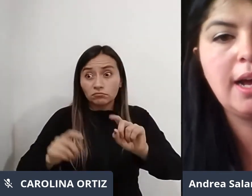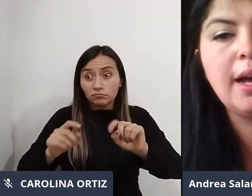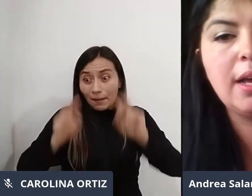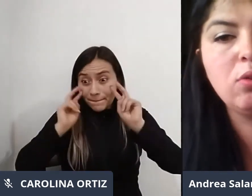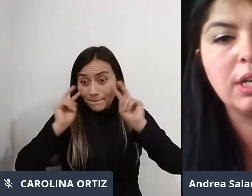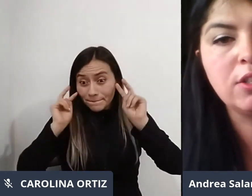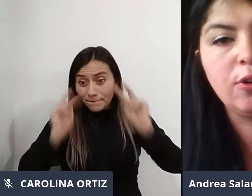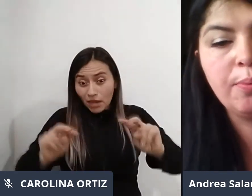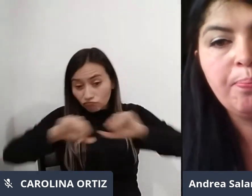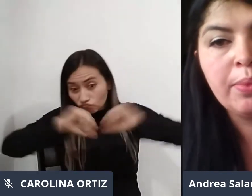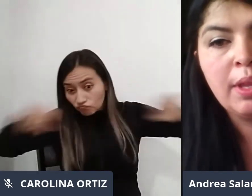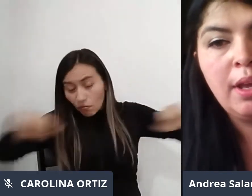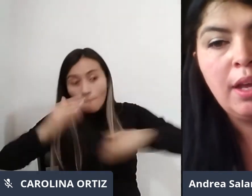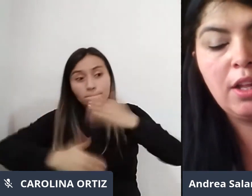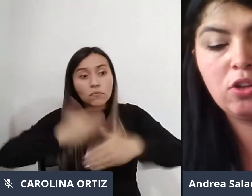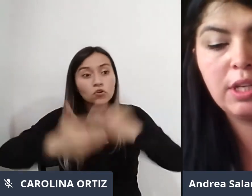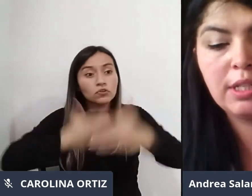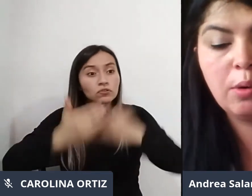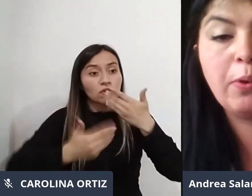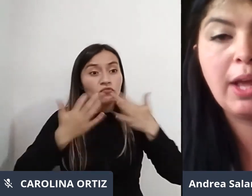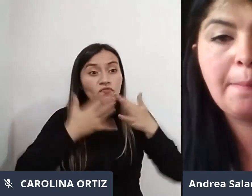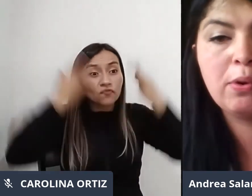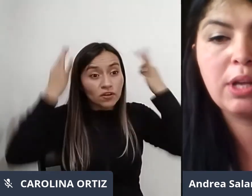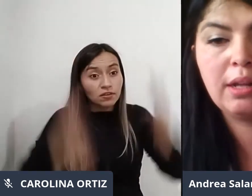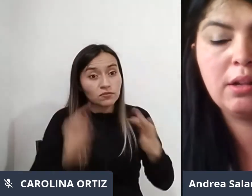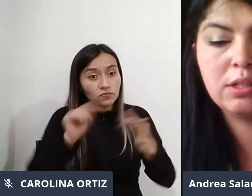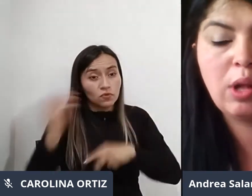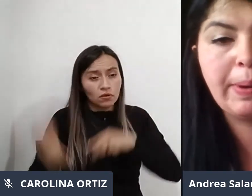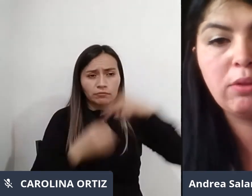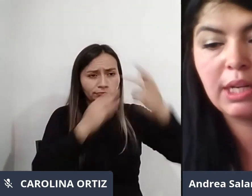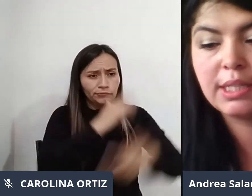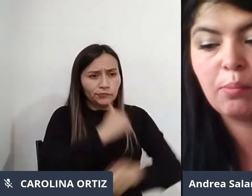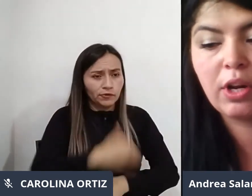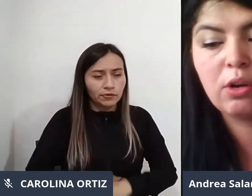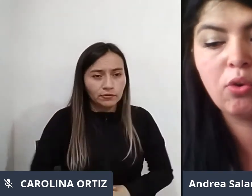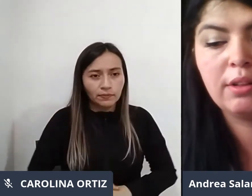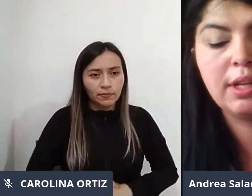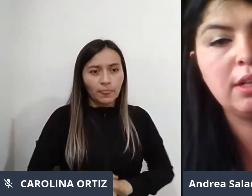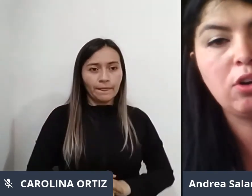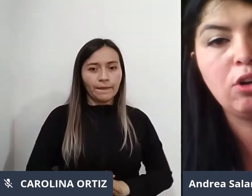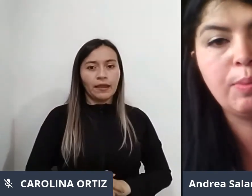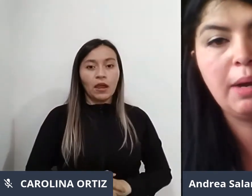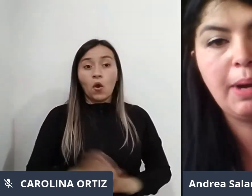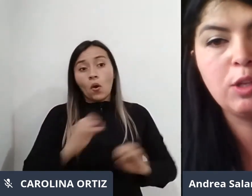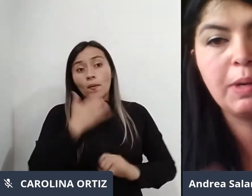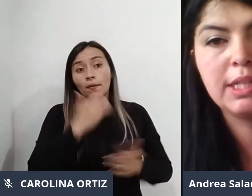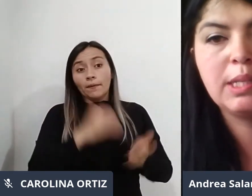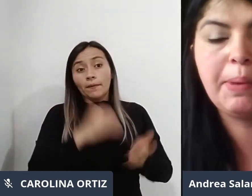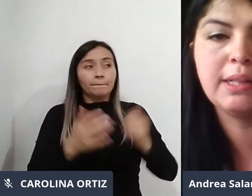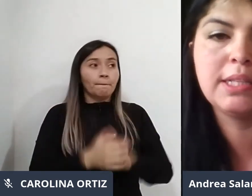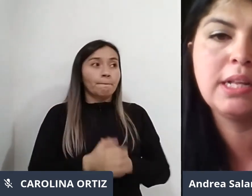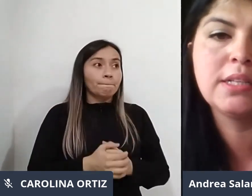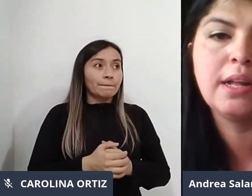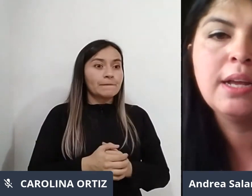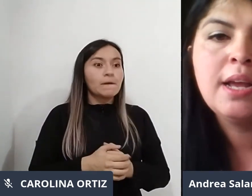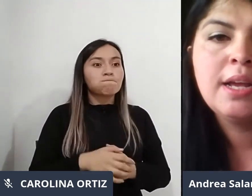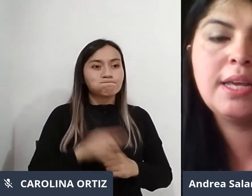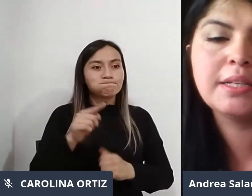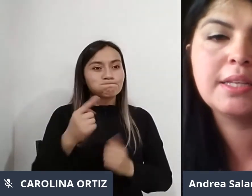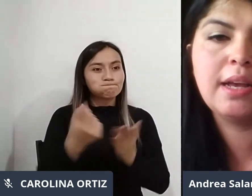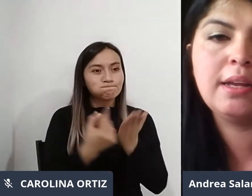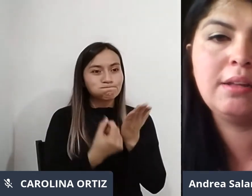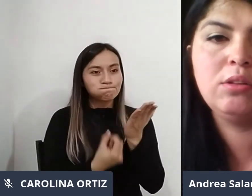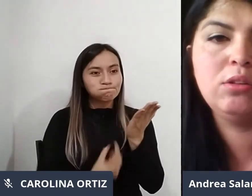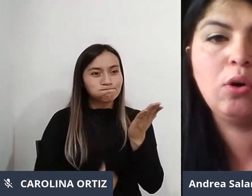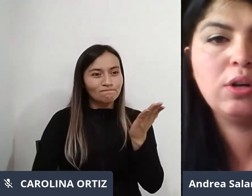que es la educación. Entonces, o por ejemplo, que es una pregunta que está muy recurrente dentro de los varios participantes del chat,